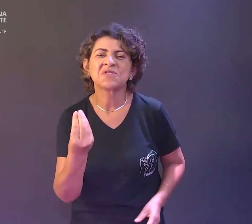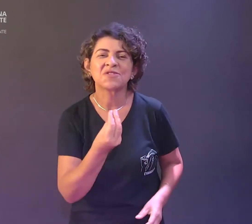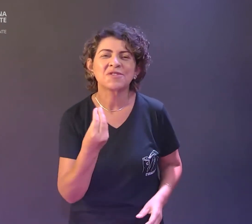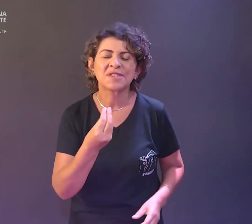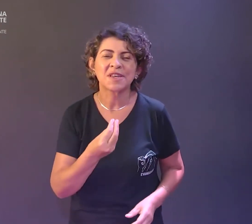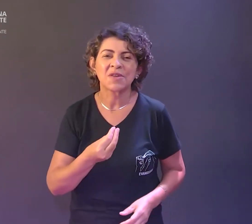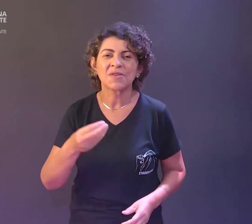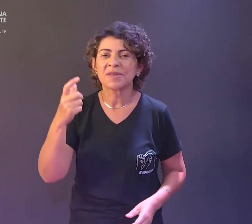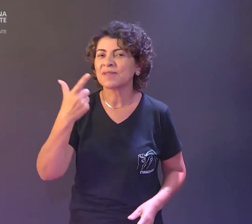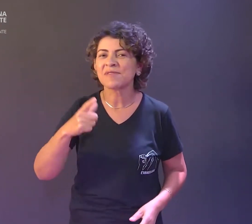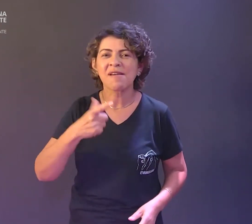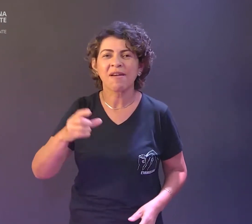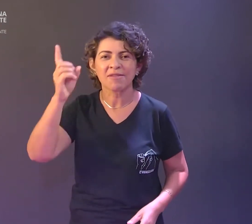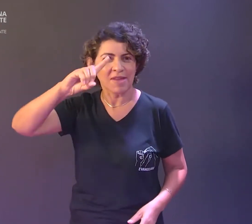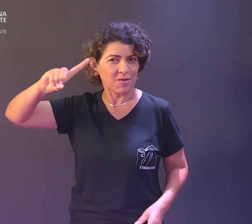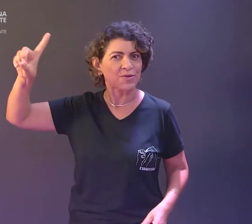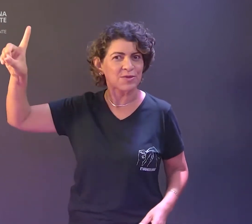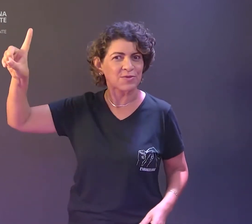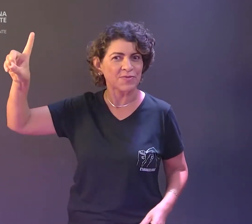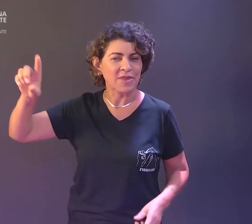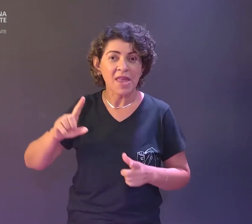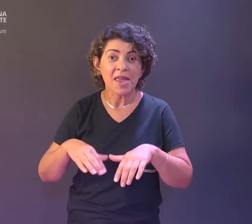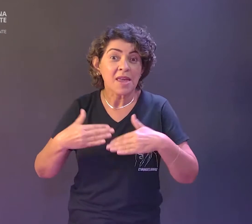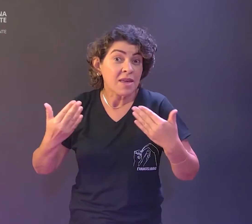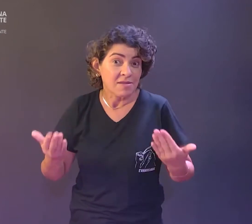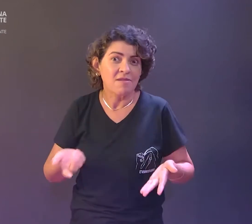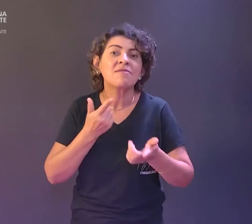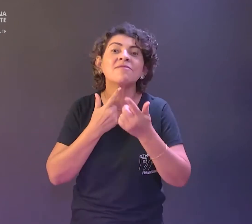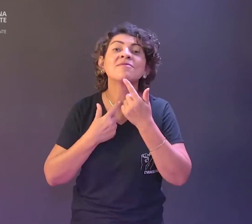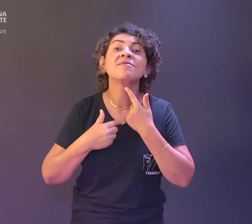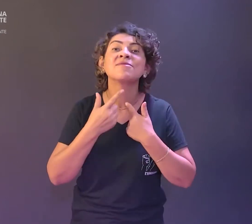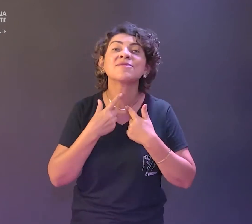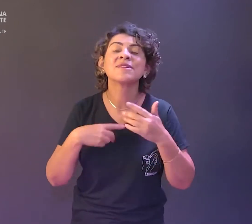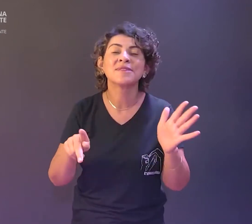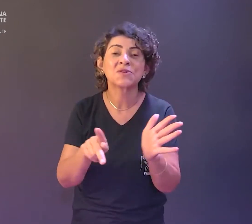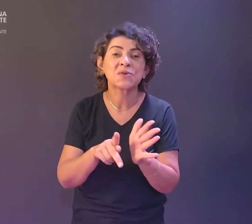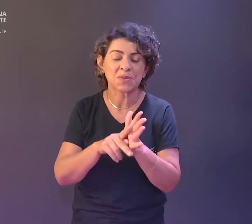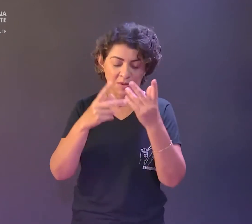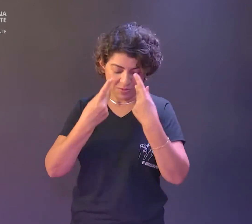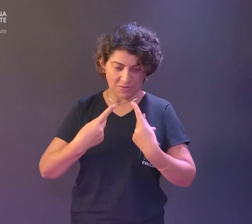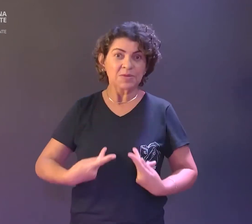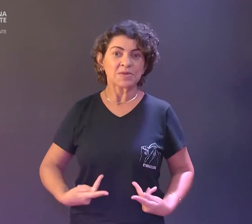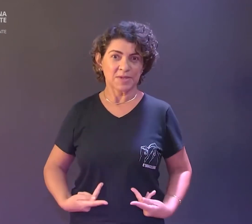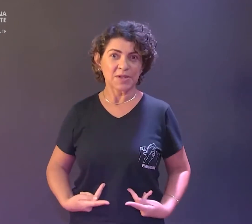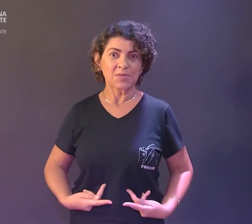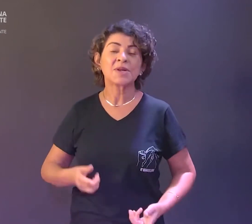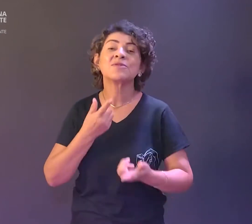A este desejo que infectou o ser humano chamamos de pecado. E